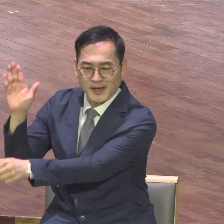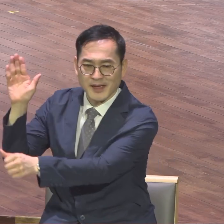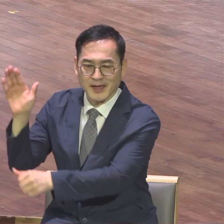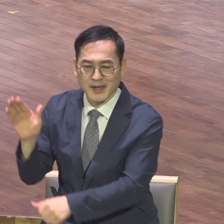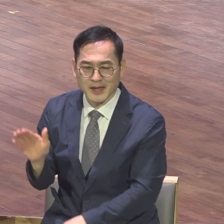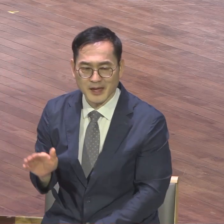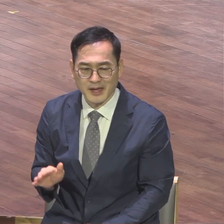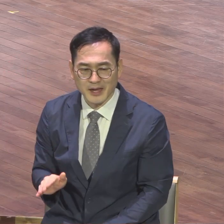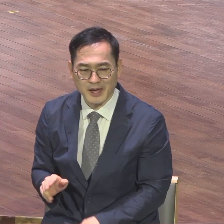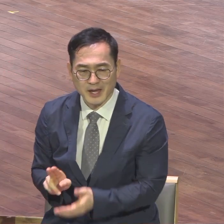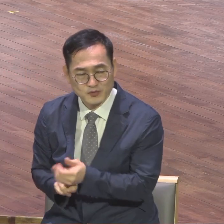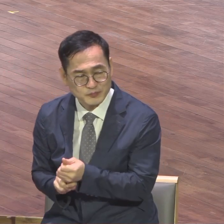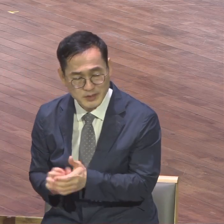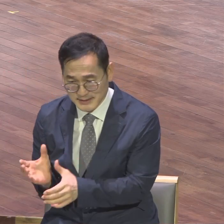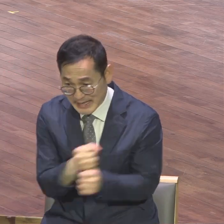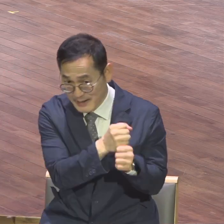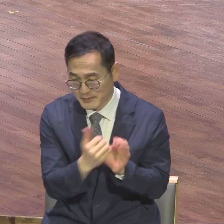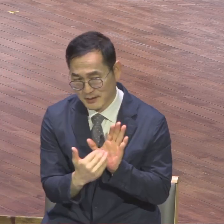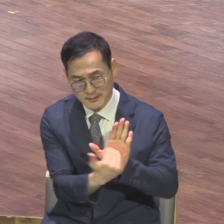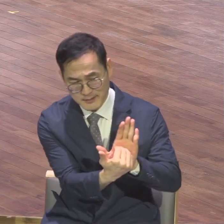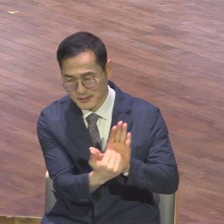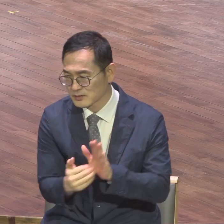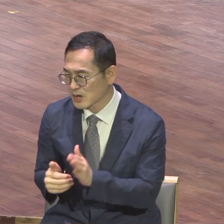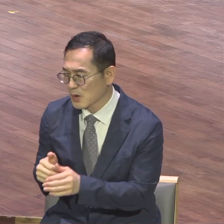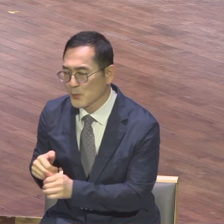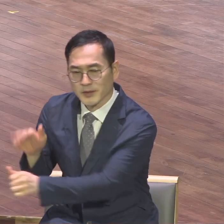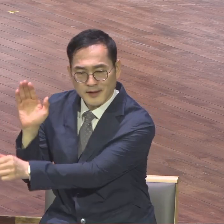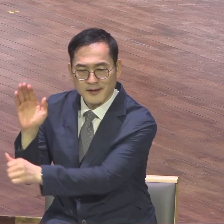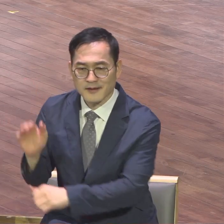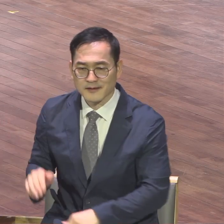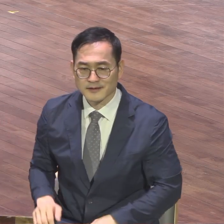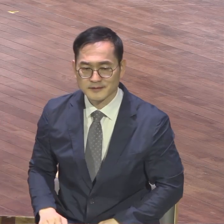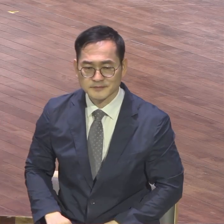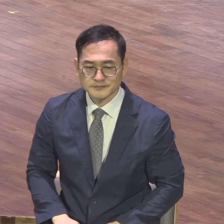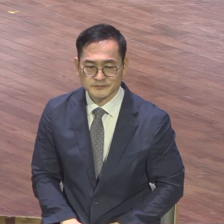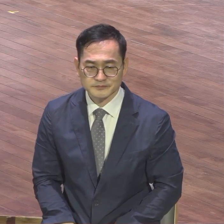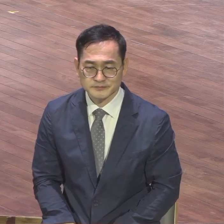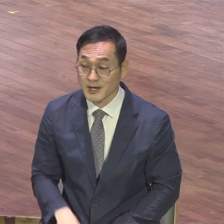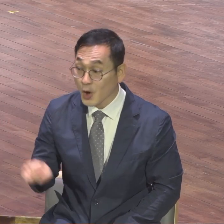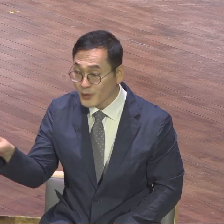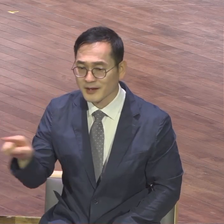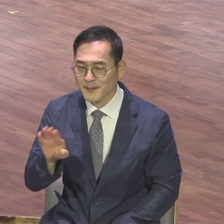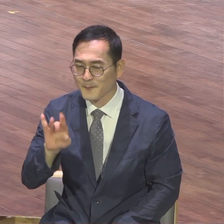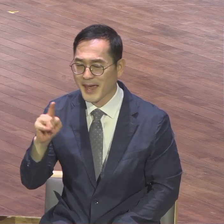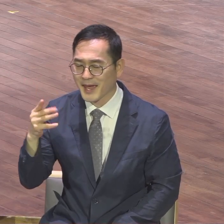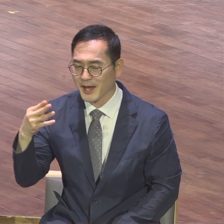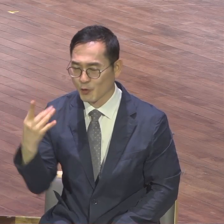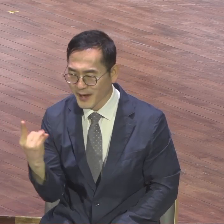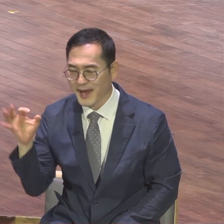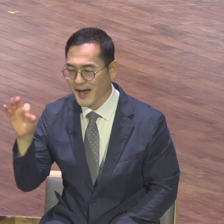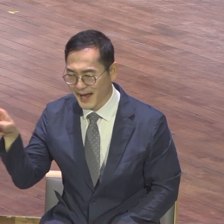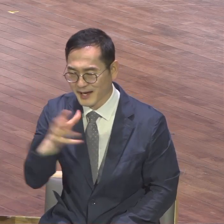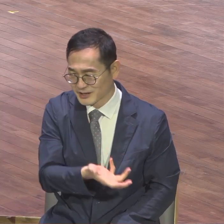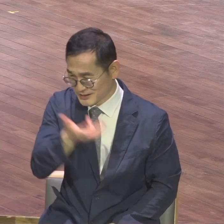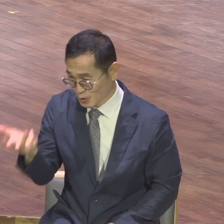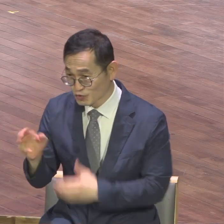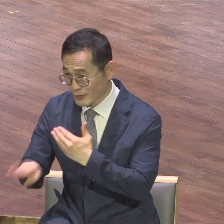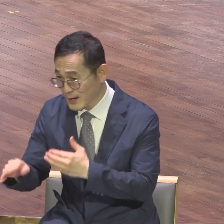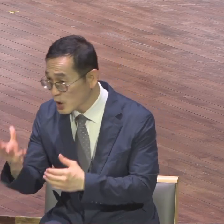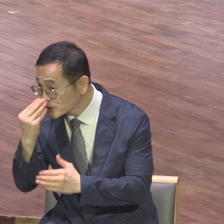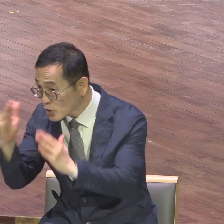베레아로 간 이 바울은 그곳 유대인 회당이 있으니까 또다시 거기서 복음을